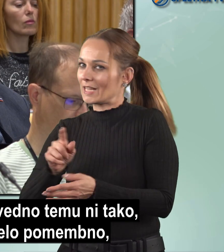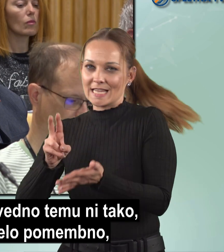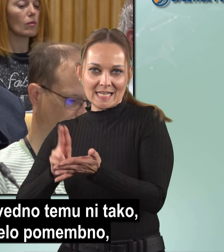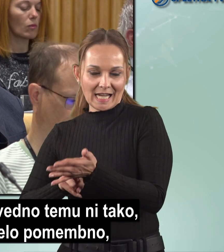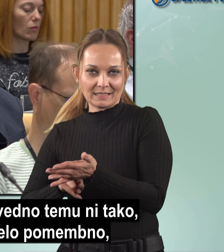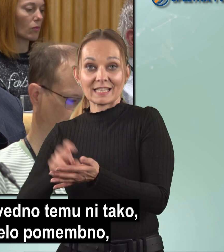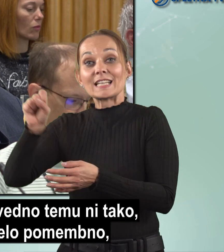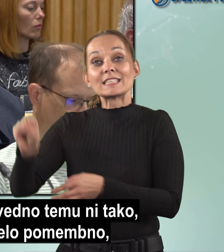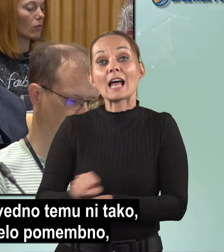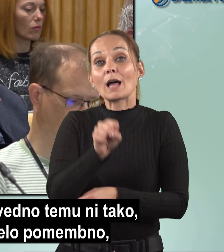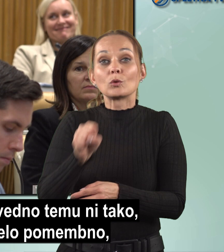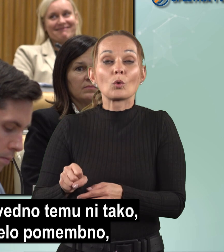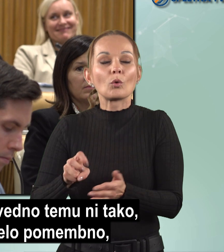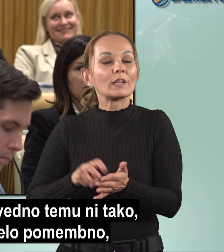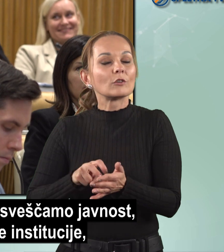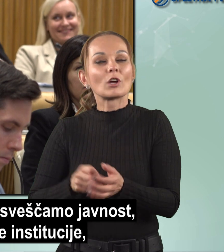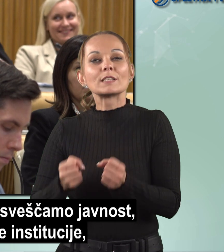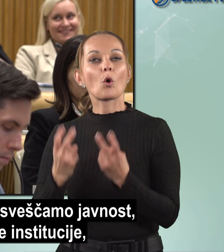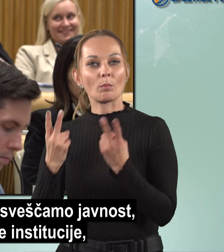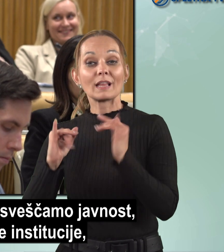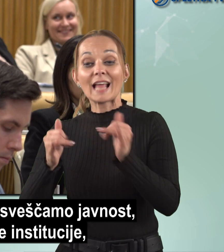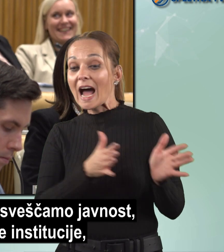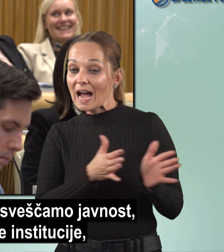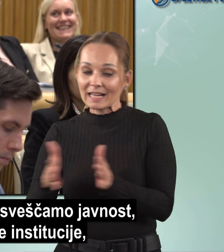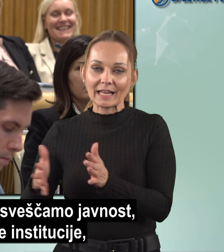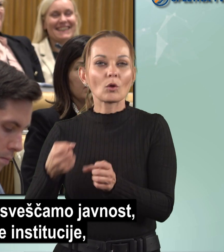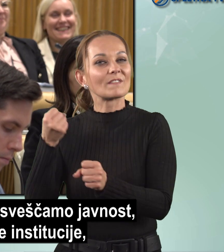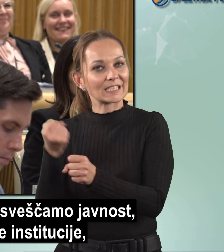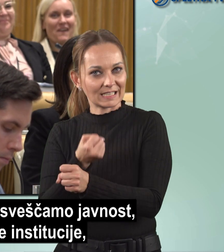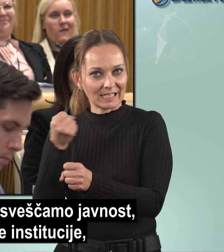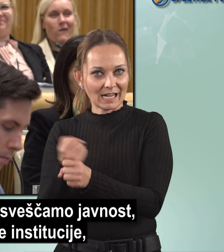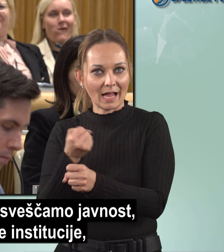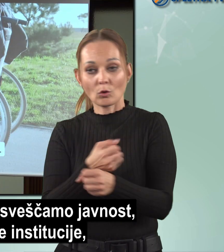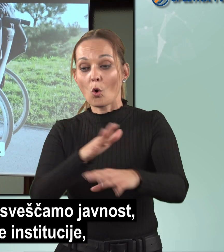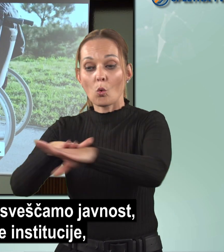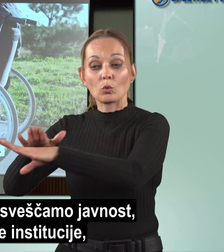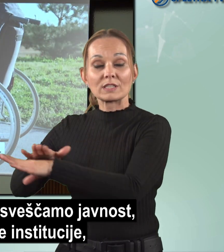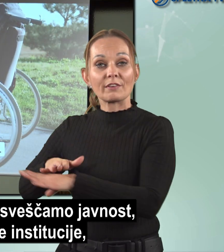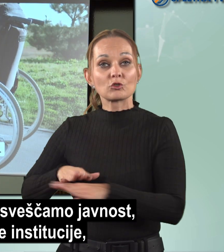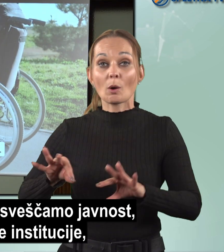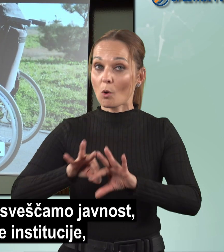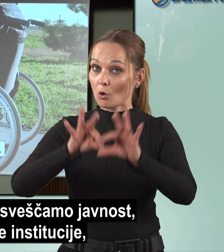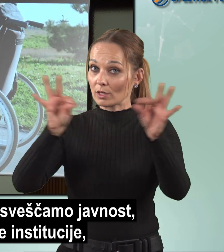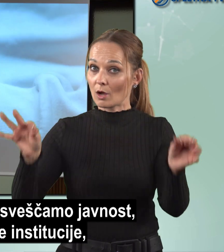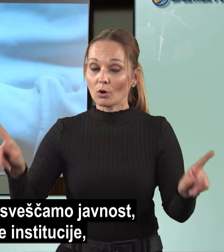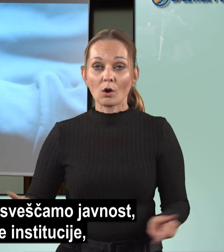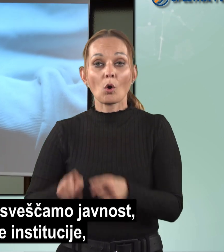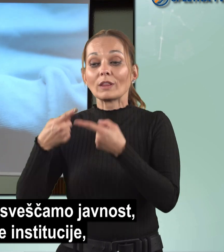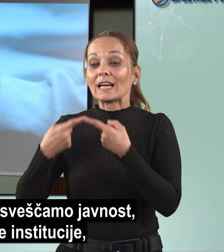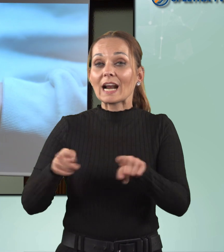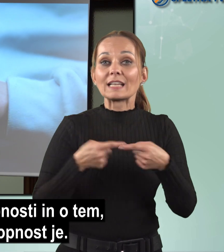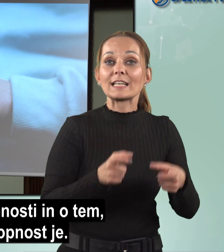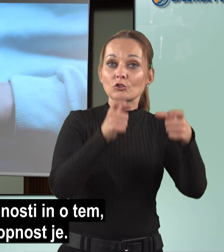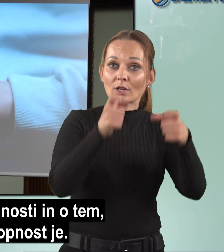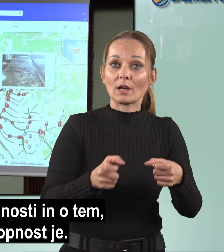tako. Zato je še vedno zelo pomembno, da redno in vztrajno osveščamo javnost, kot tudi različne